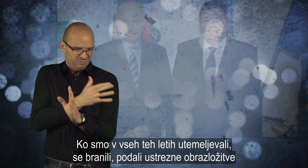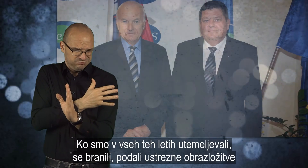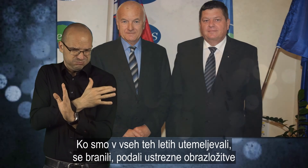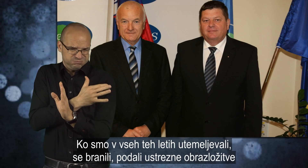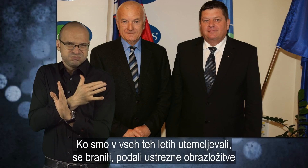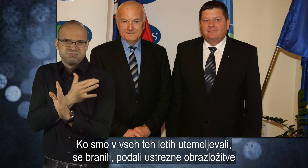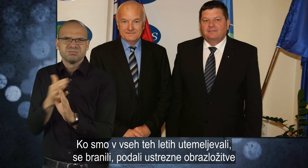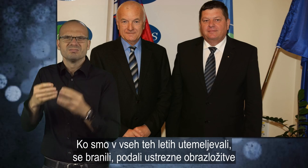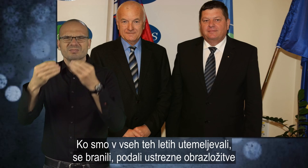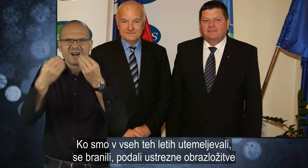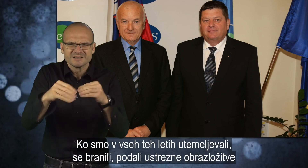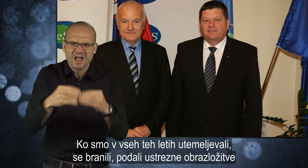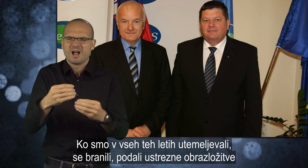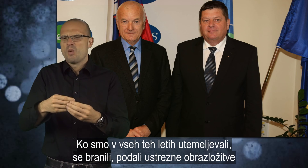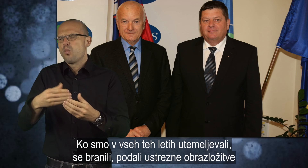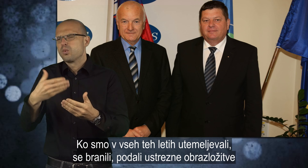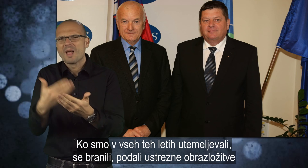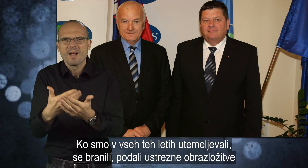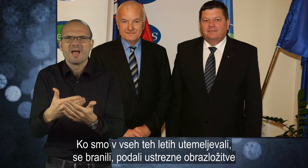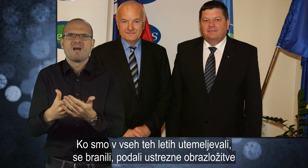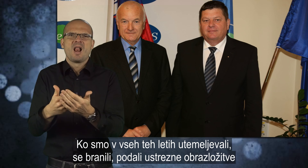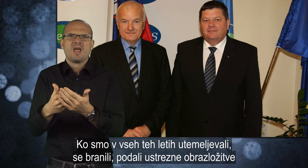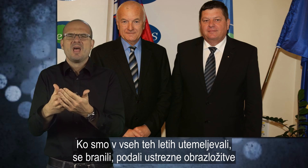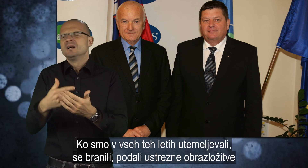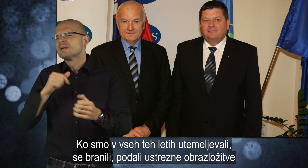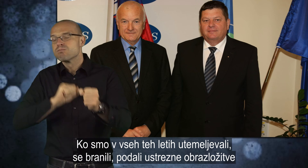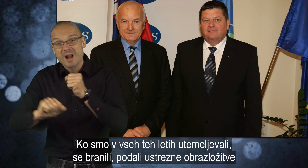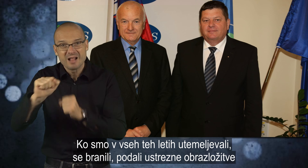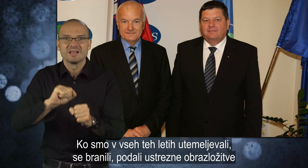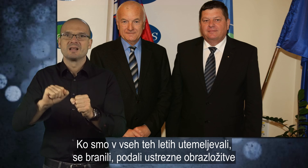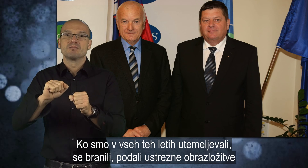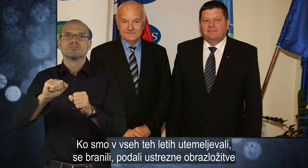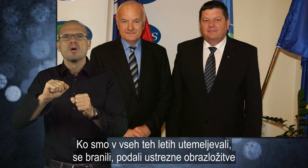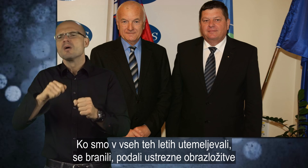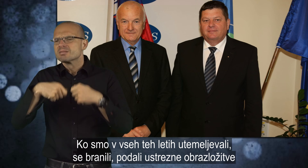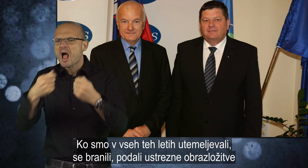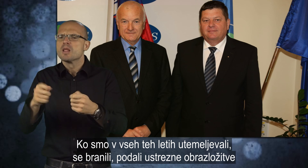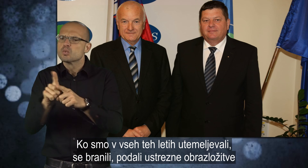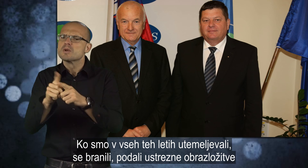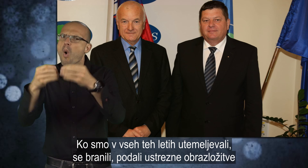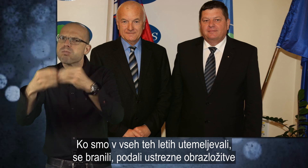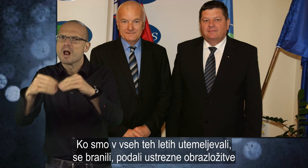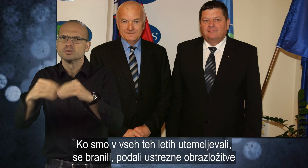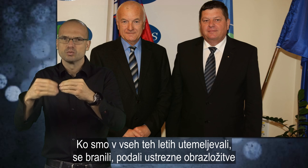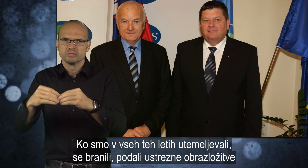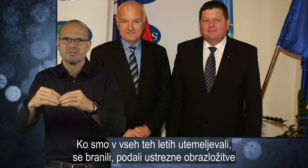Ko smo v vseh teh letih utemeljevali, se branili, podali ustrezne obrazložitve in vse, kar je bilo